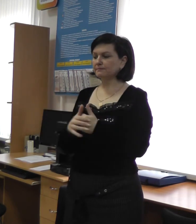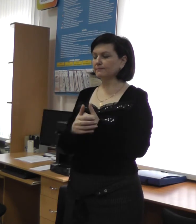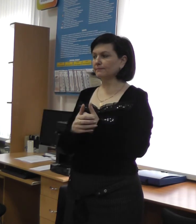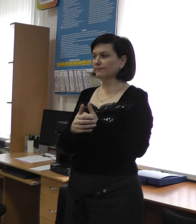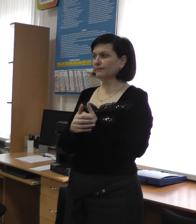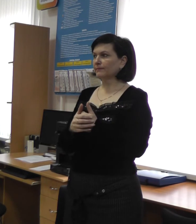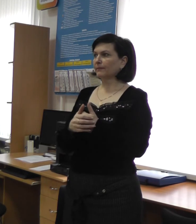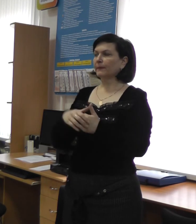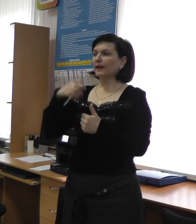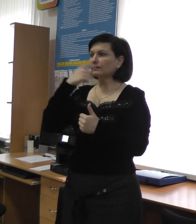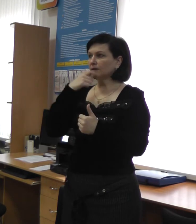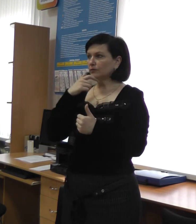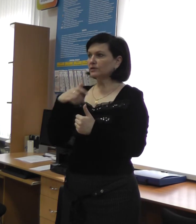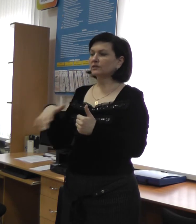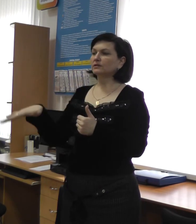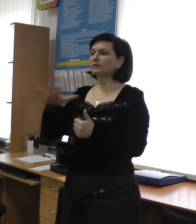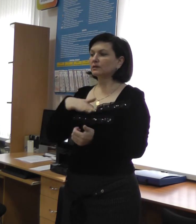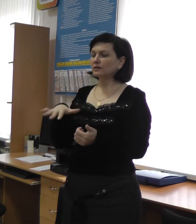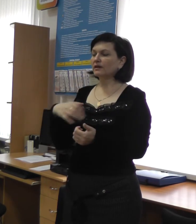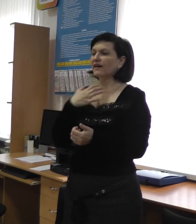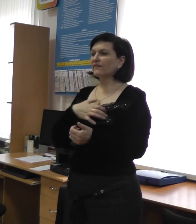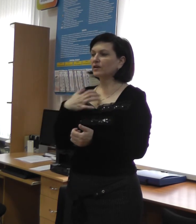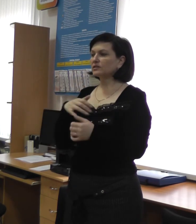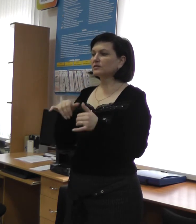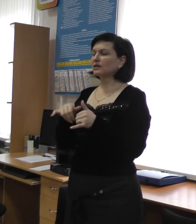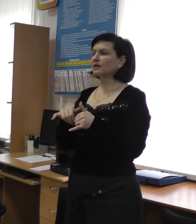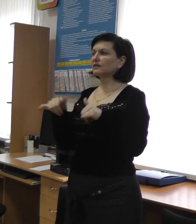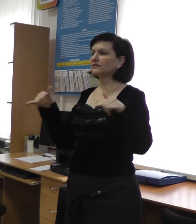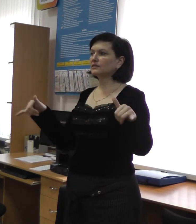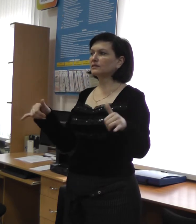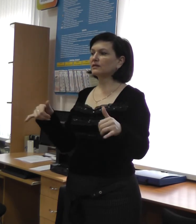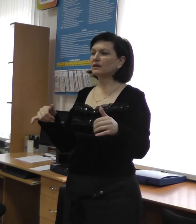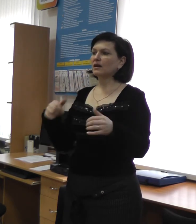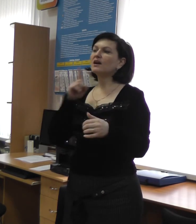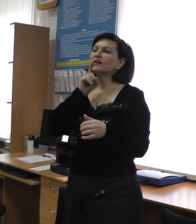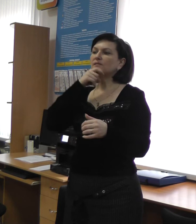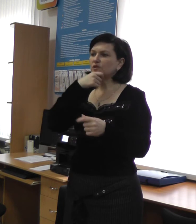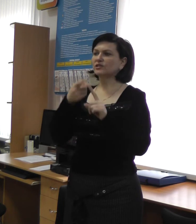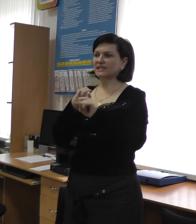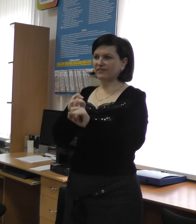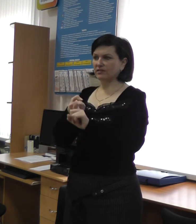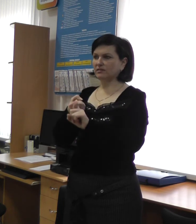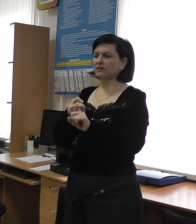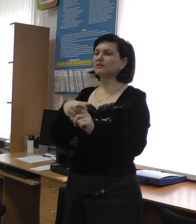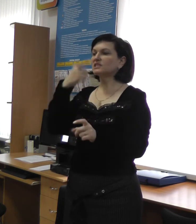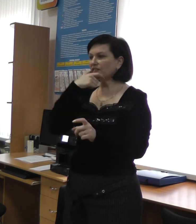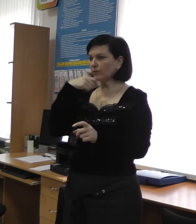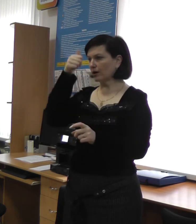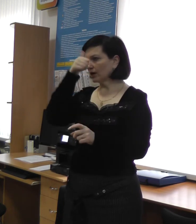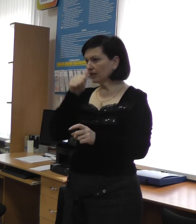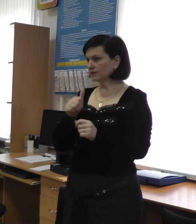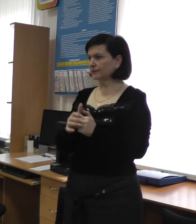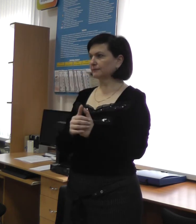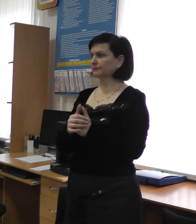Торгово-промышленная палата Ставропольского края придает важное значение развитию внешнеэкономических связей между Ставрополем и Грецией.